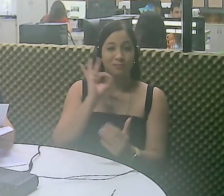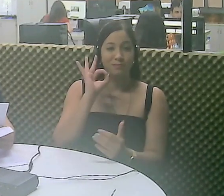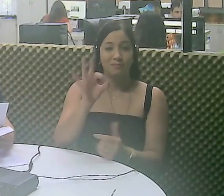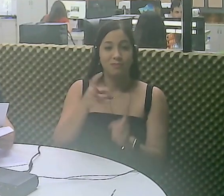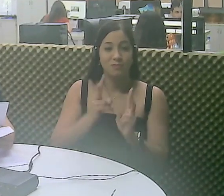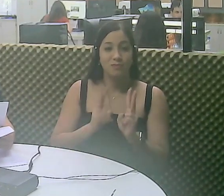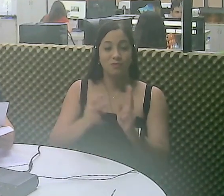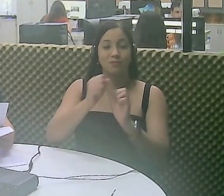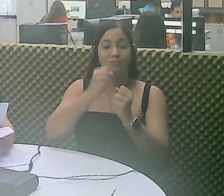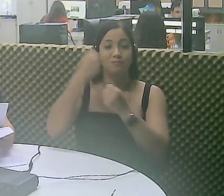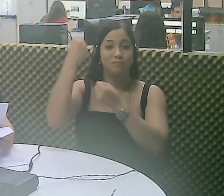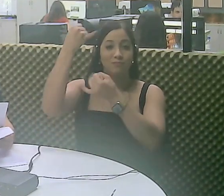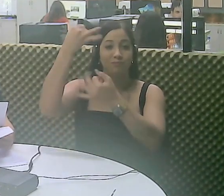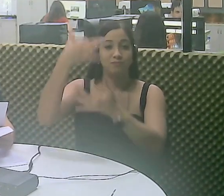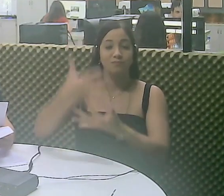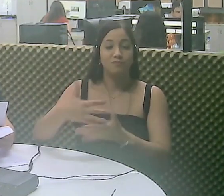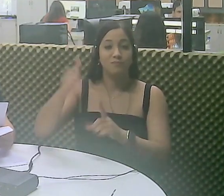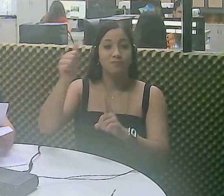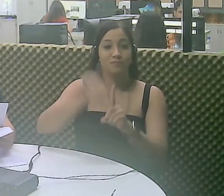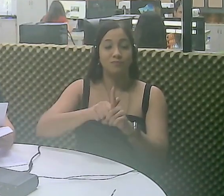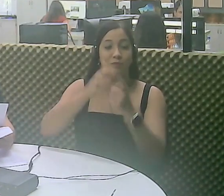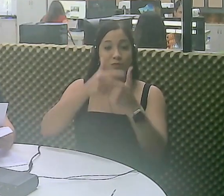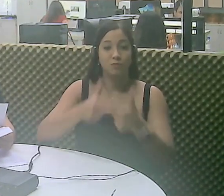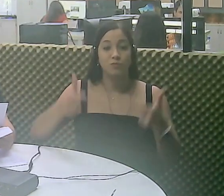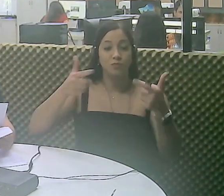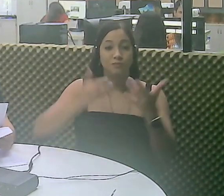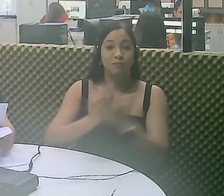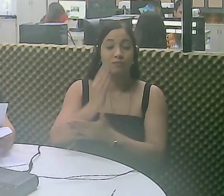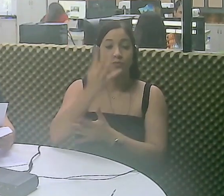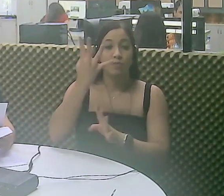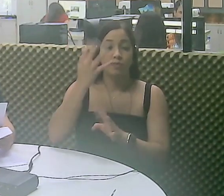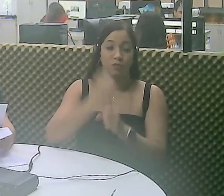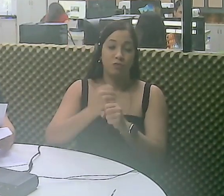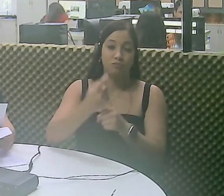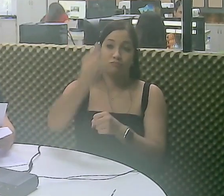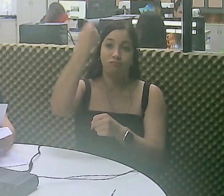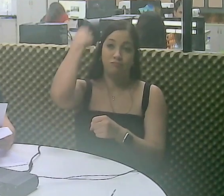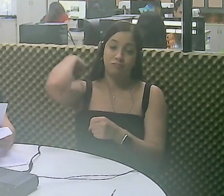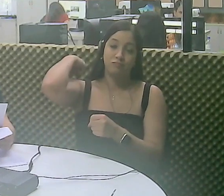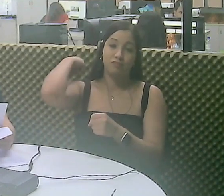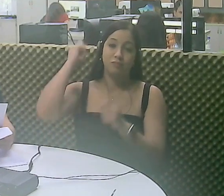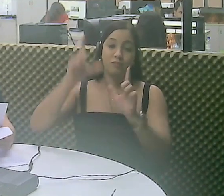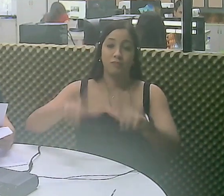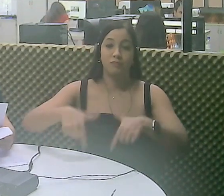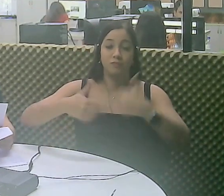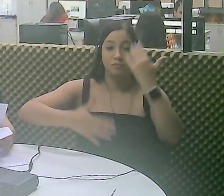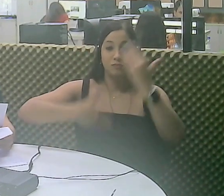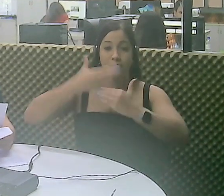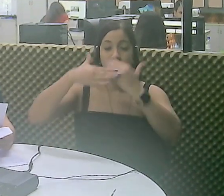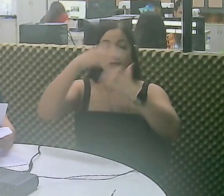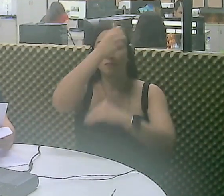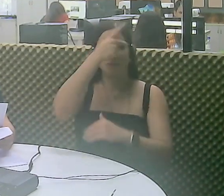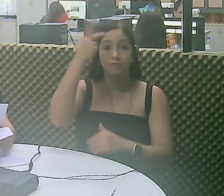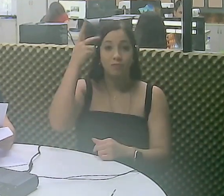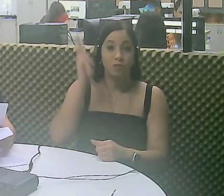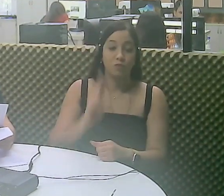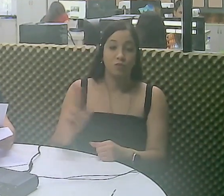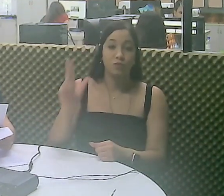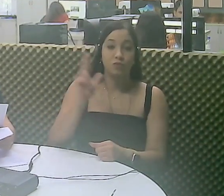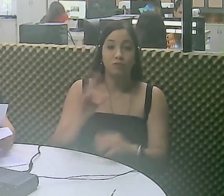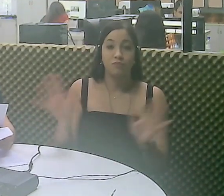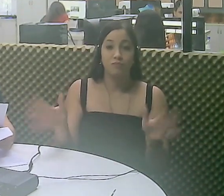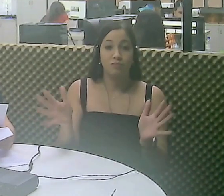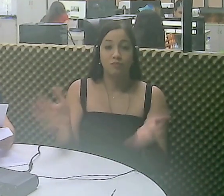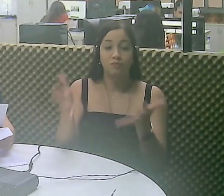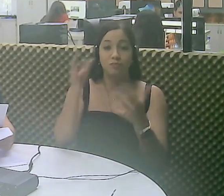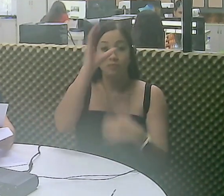com o cronograma mensal de sorteios. Lançada há 4 anos, a ação é desenvolvida pela Prefeitura de Uberlândia para